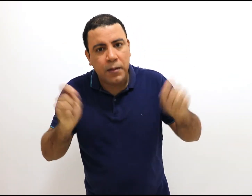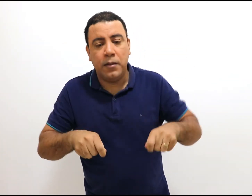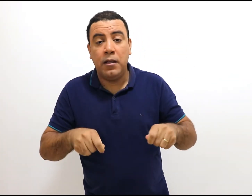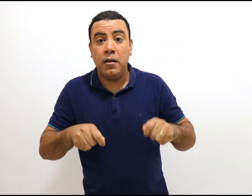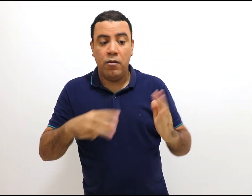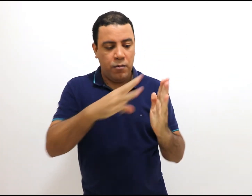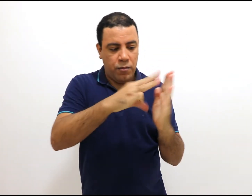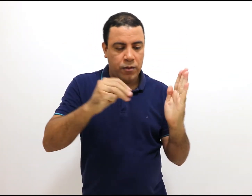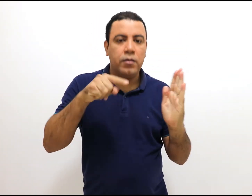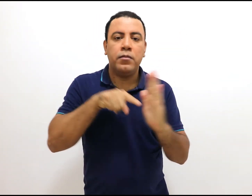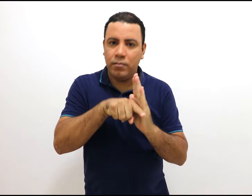nesse modelo.